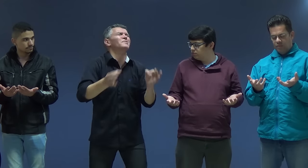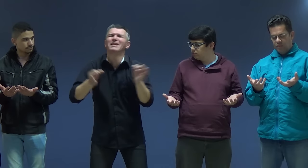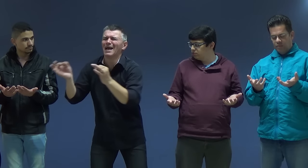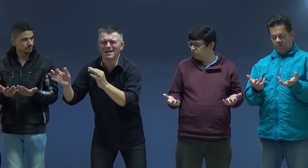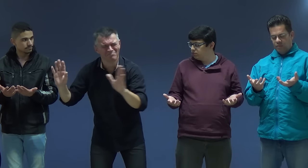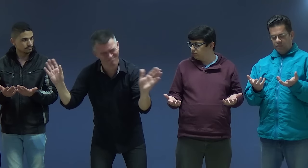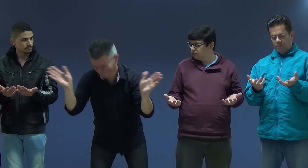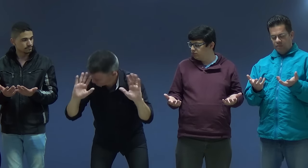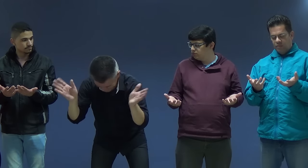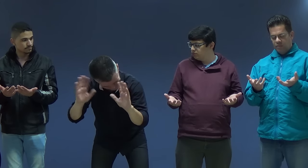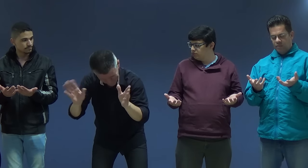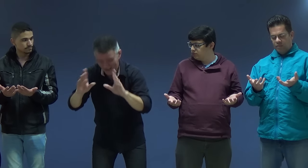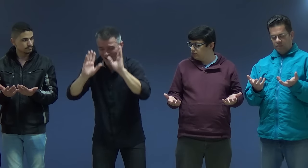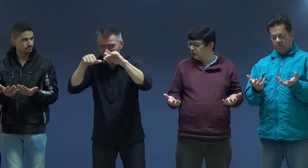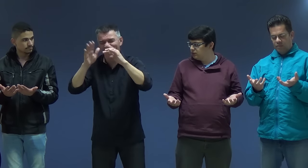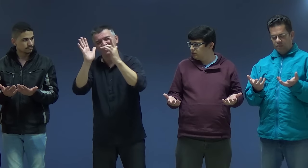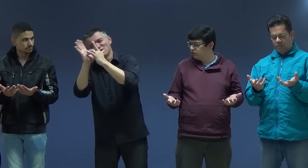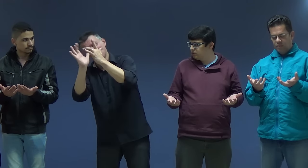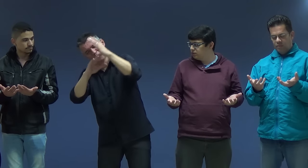E a gente não pode estar aqui para julgar as pessoas.